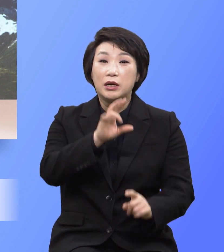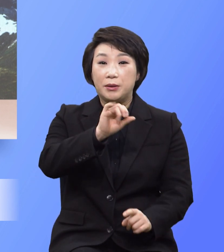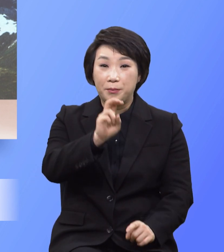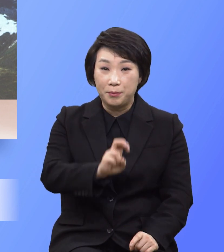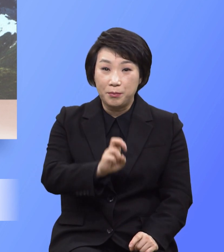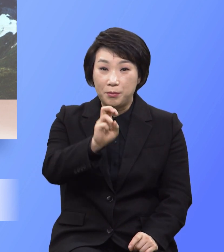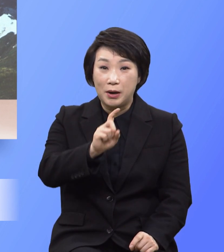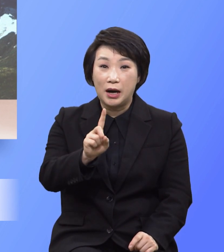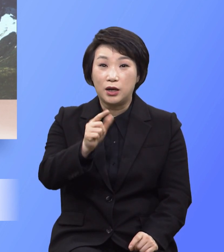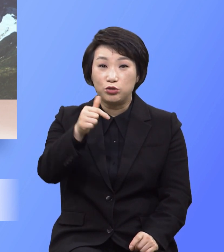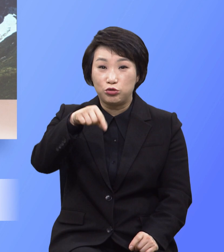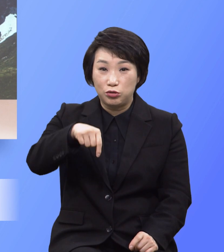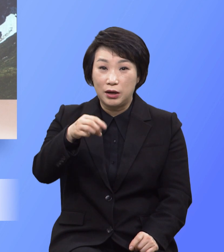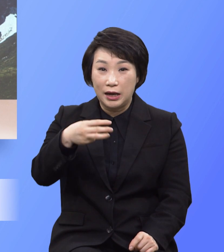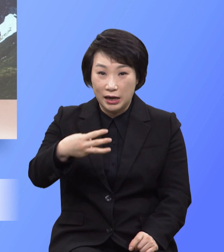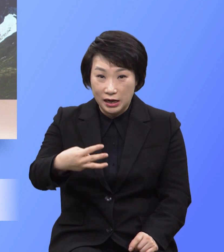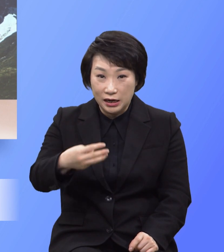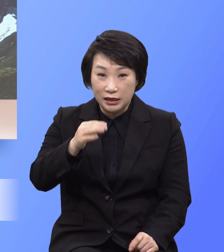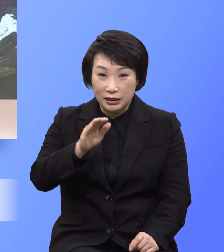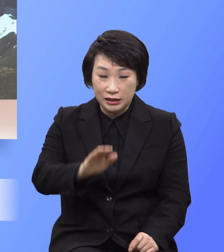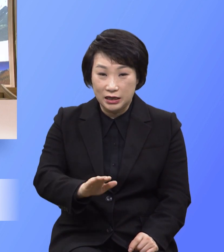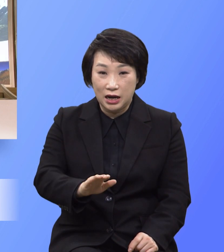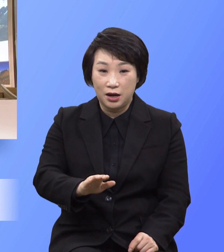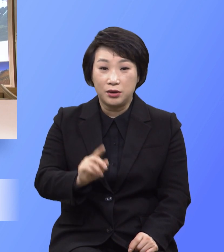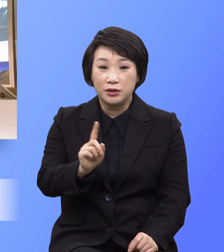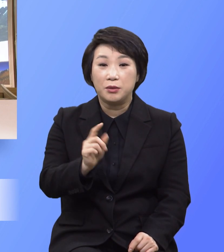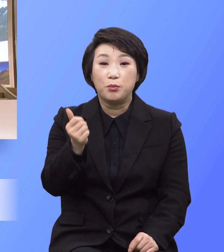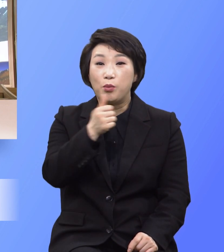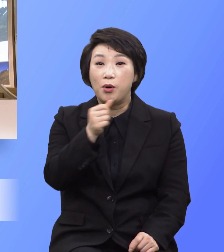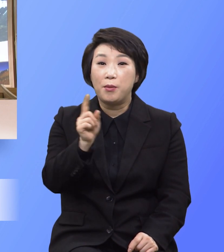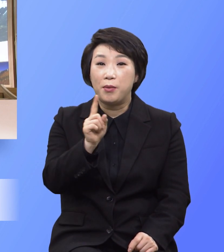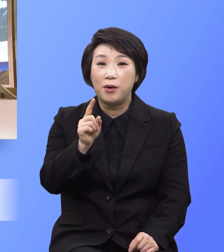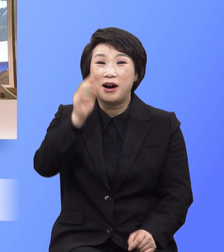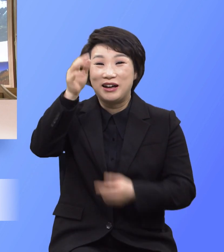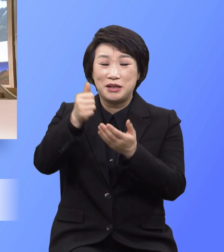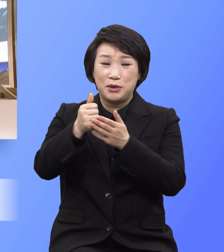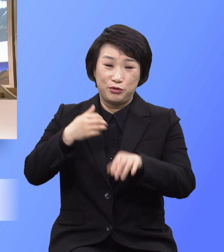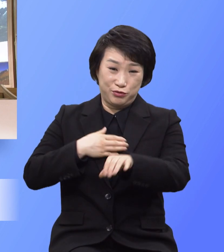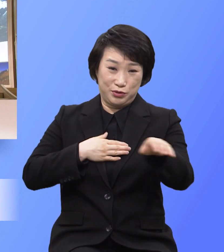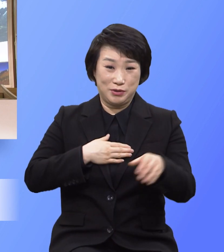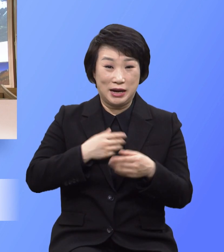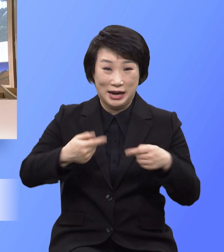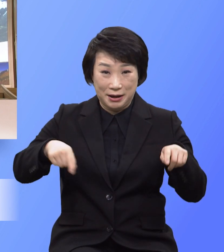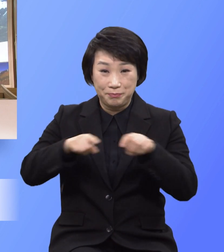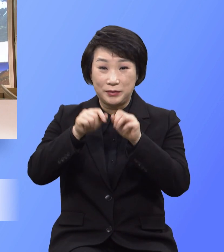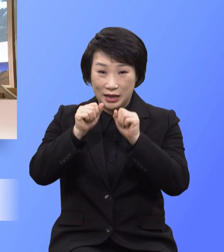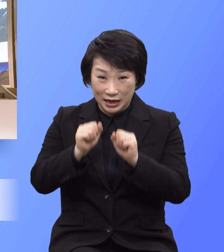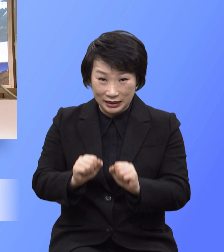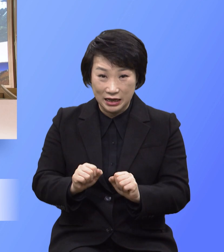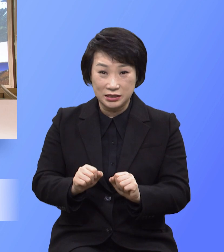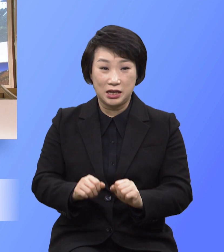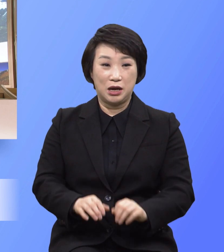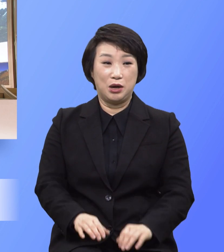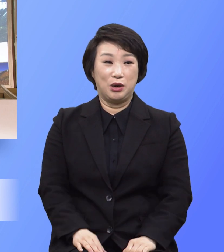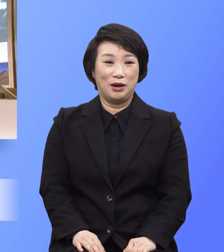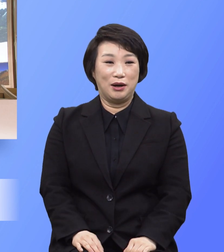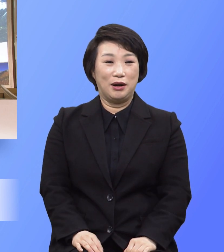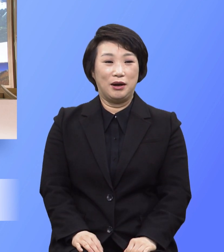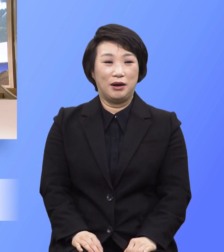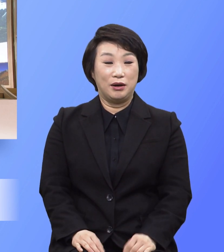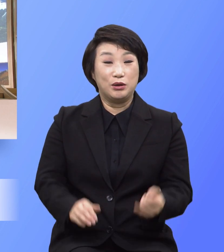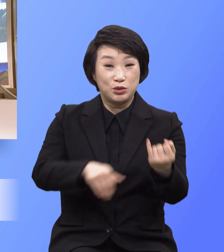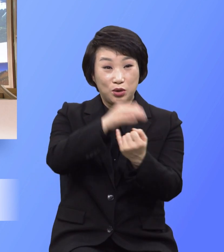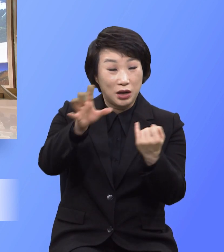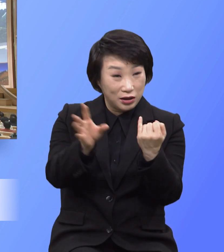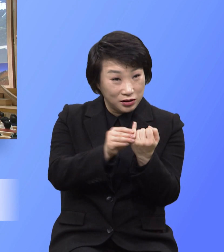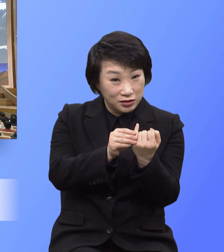이름은 임마누엘이라 하리라 하셨으니 이를 번역한 적 하나님이 우리와 함께 계시다.